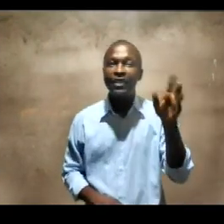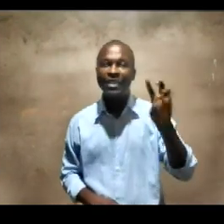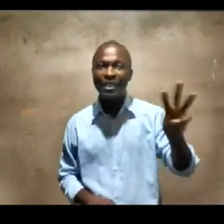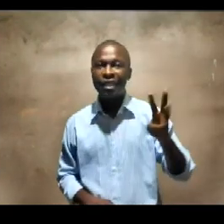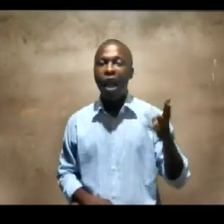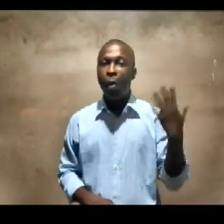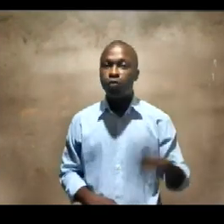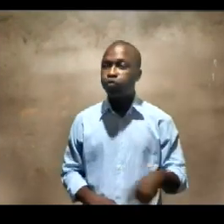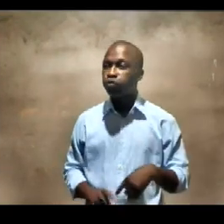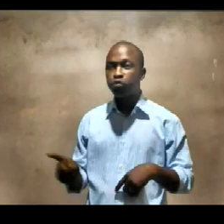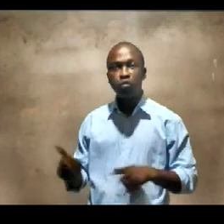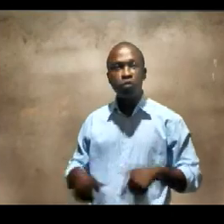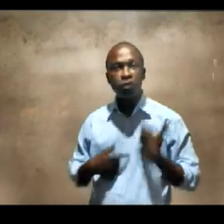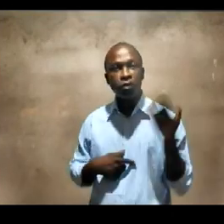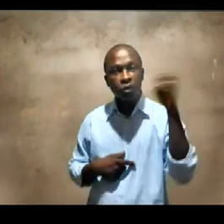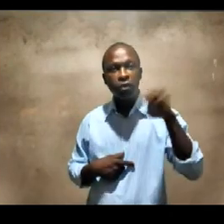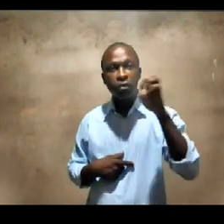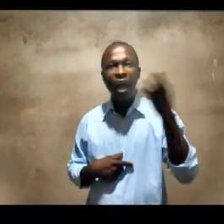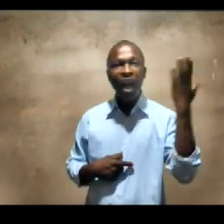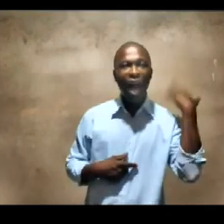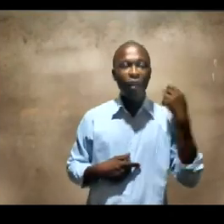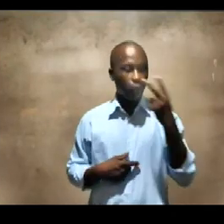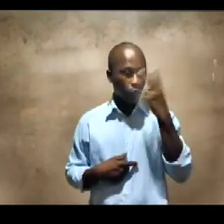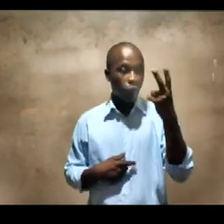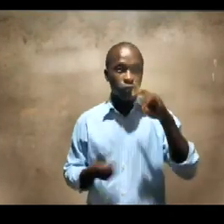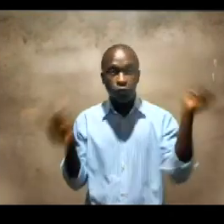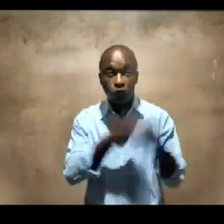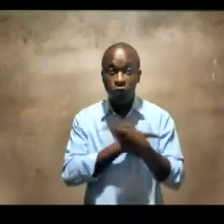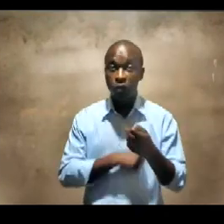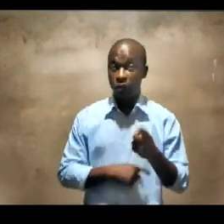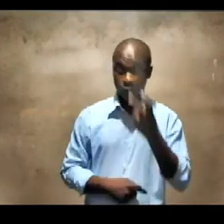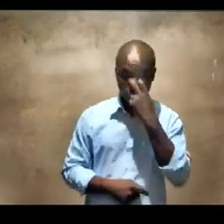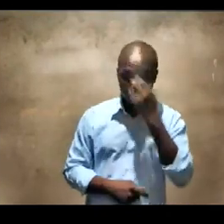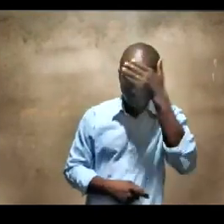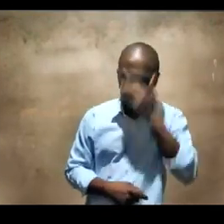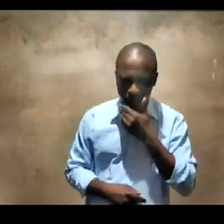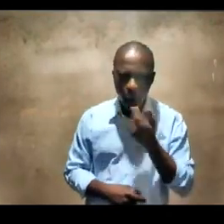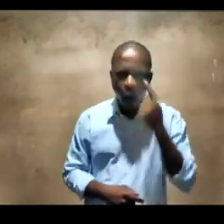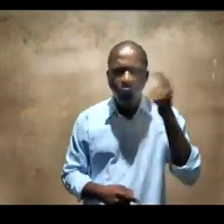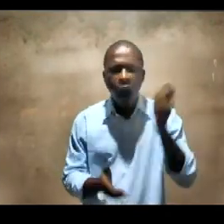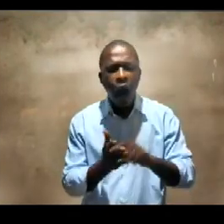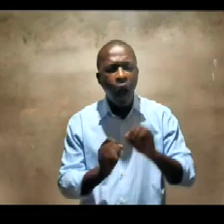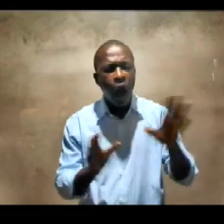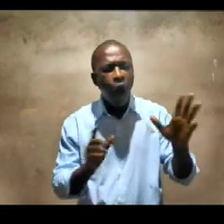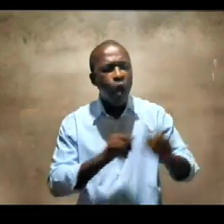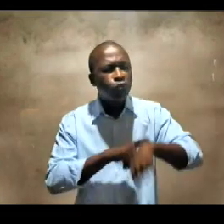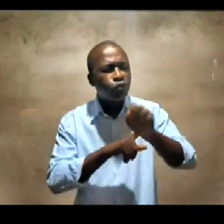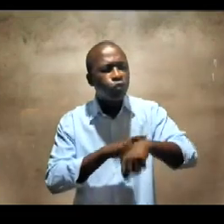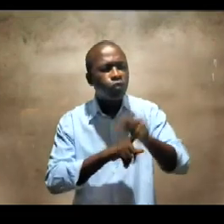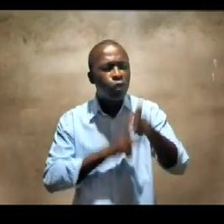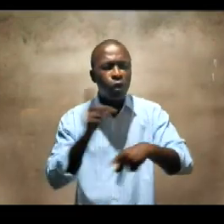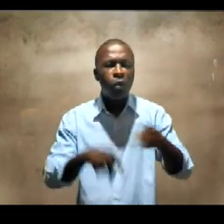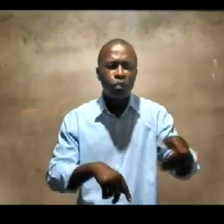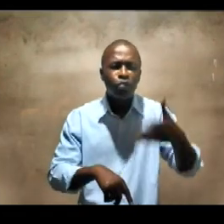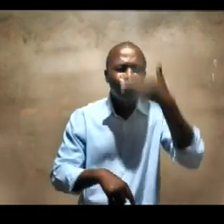découvert l'existence du football adapté pour les mâles et les non-voyants. C'est du foot à 5, ça se joue sur un petit terrain, sur un